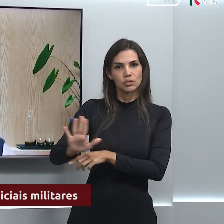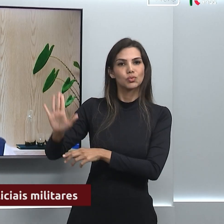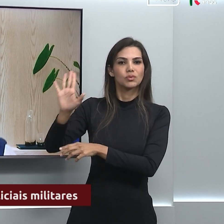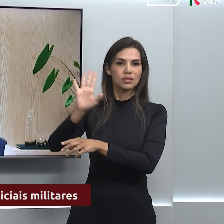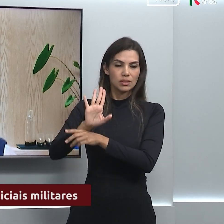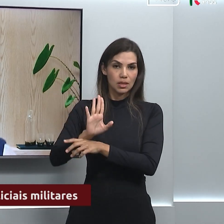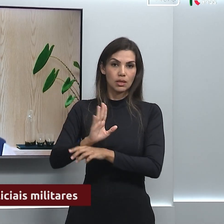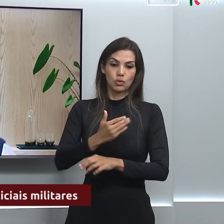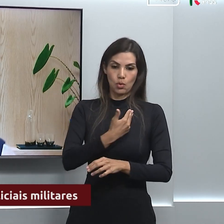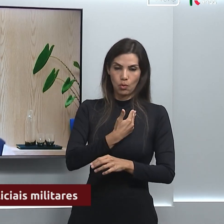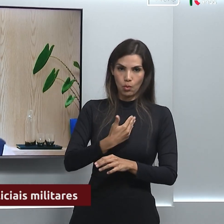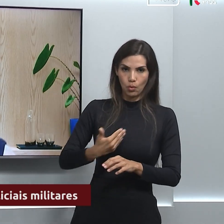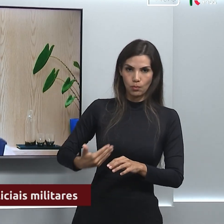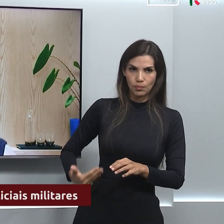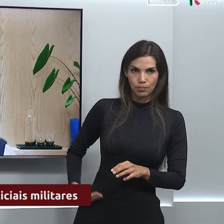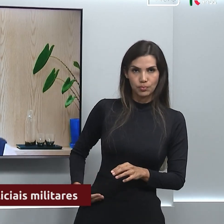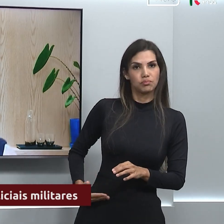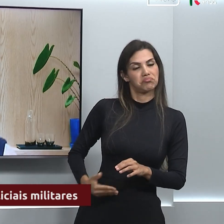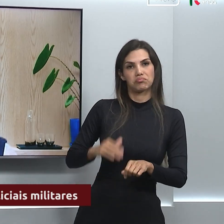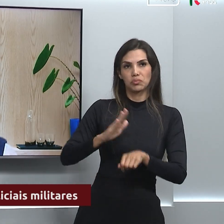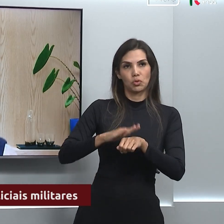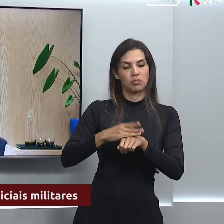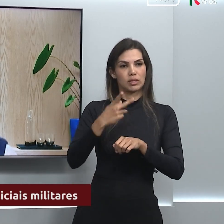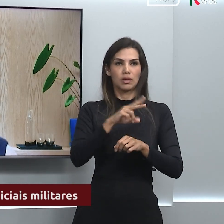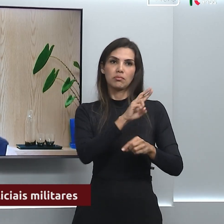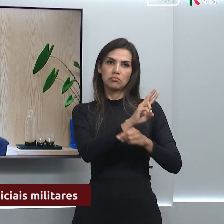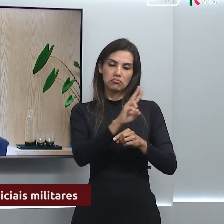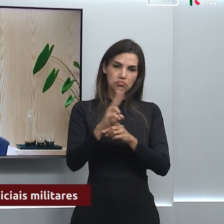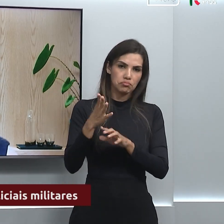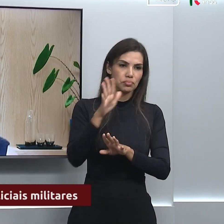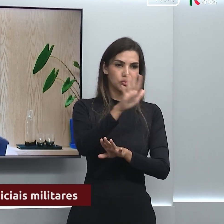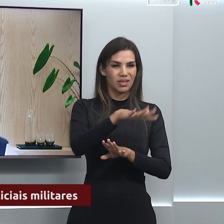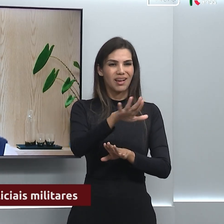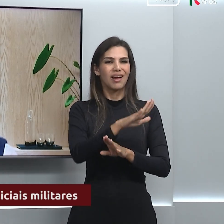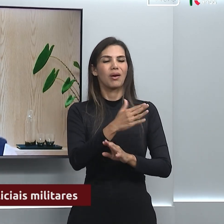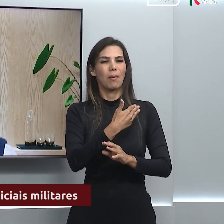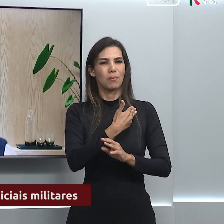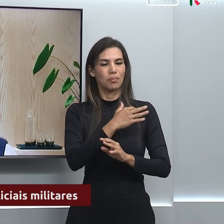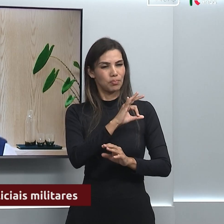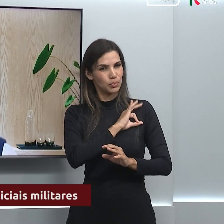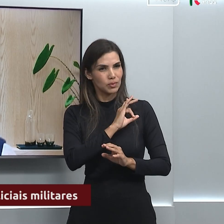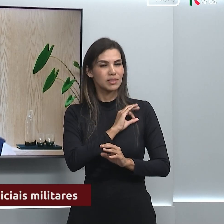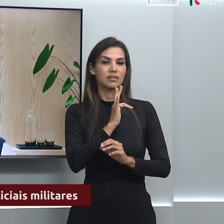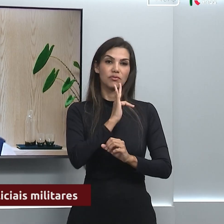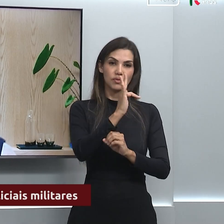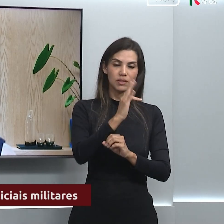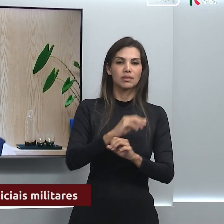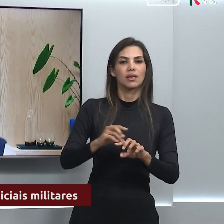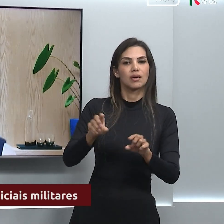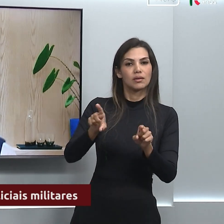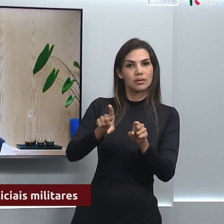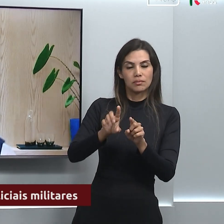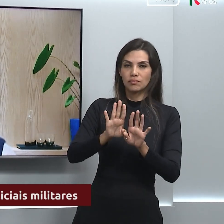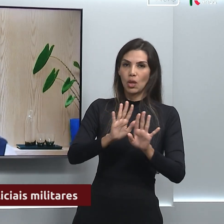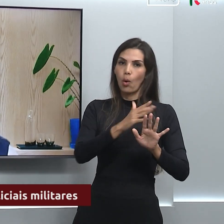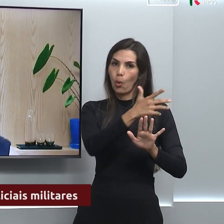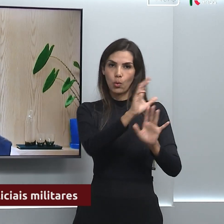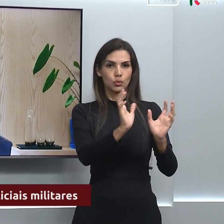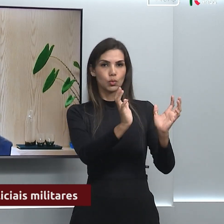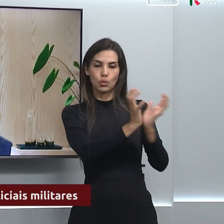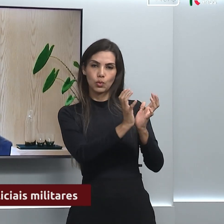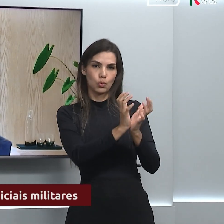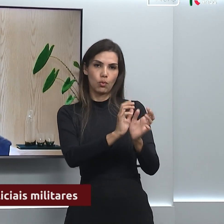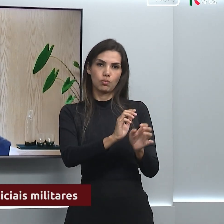vai gerir e vai organizar a Polícia Federal e as polícias que estão ligadas à atuação federal, né? Ela não